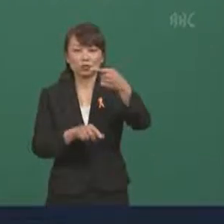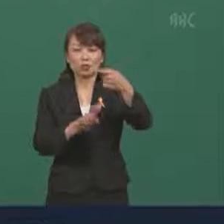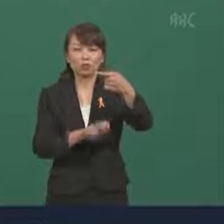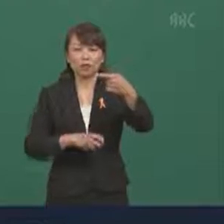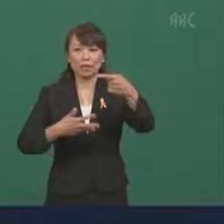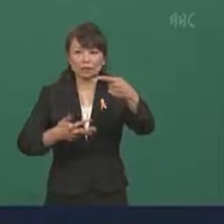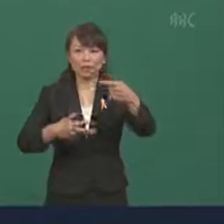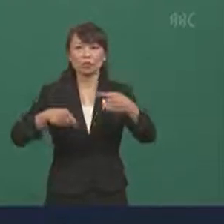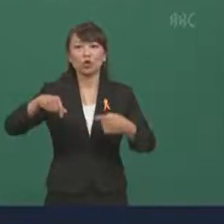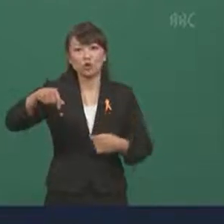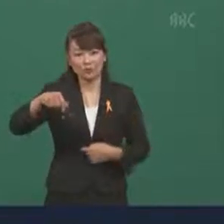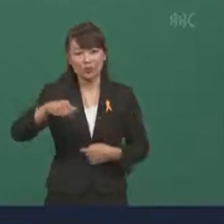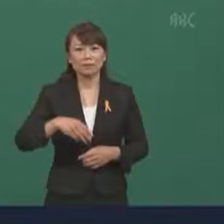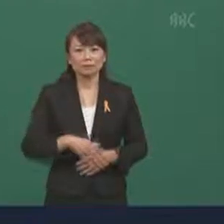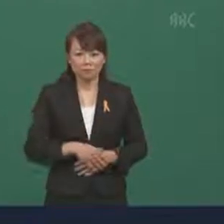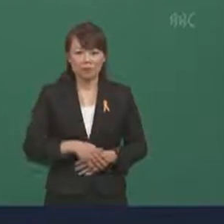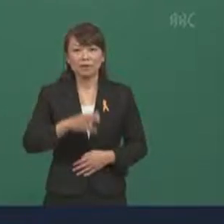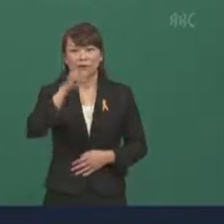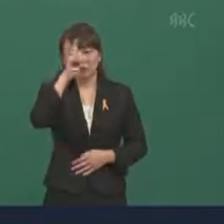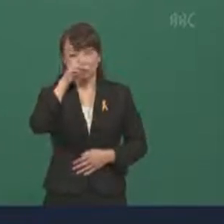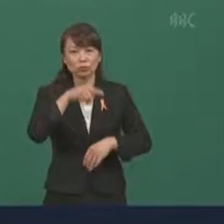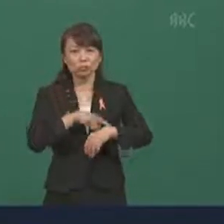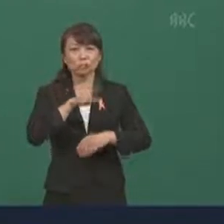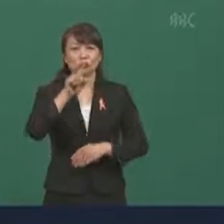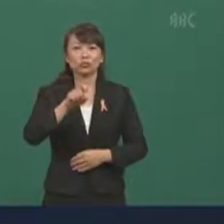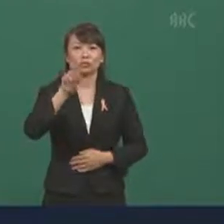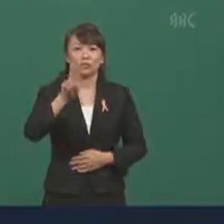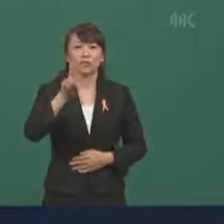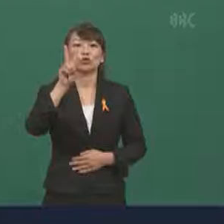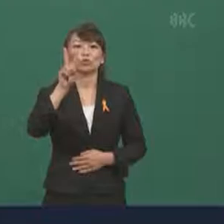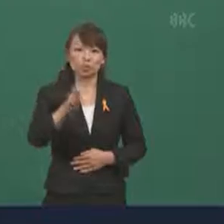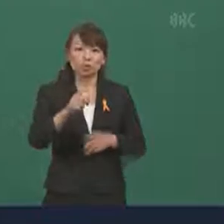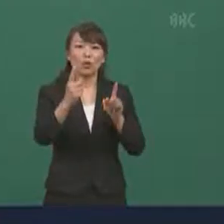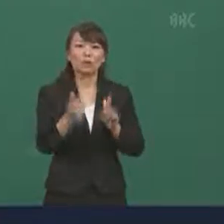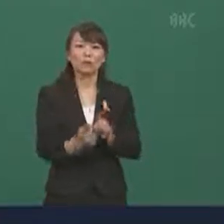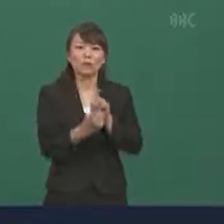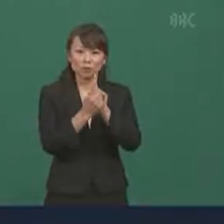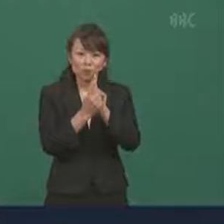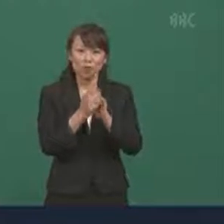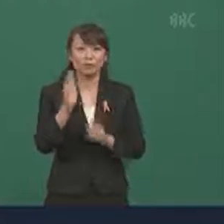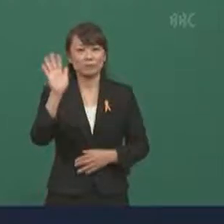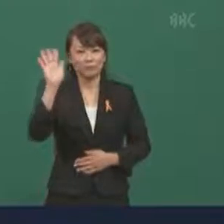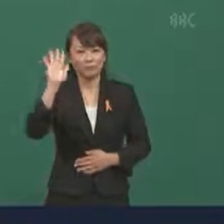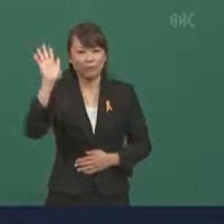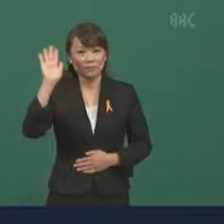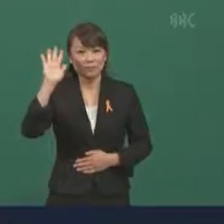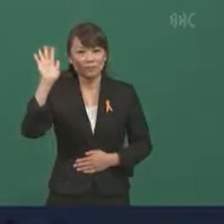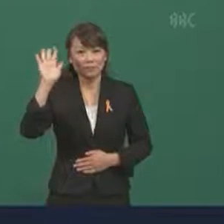回11月28日土曜日昼12時20分にお会いしましょう。